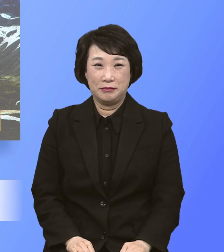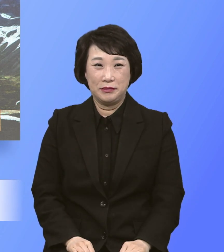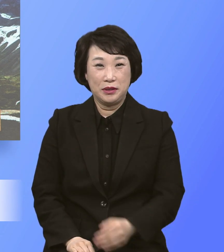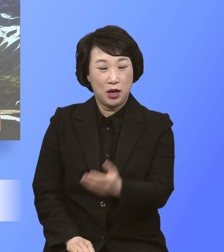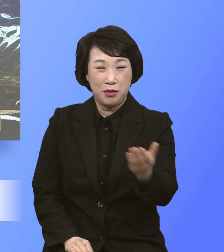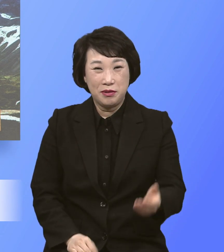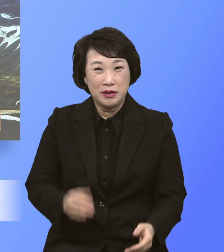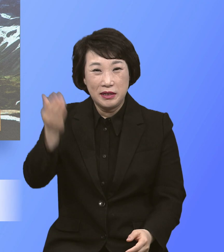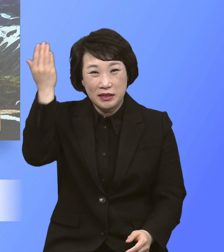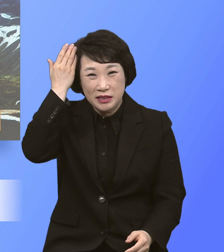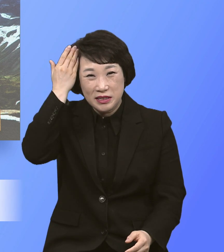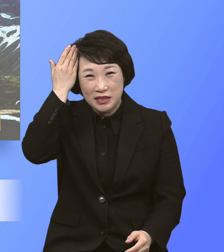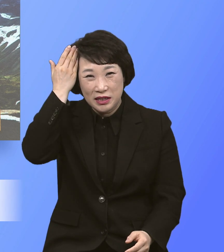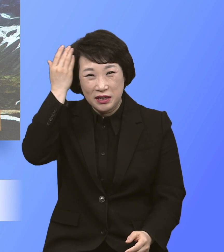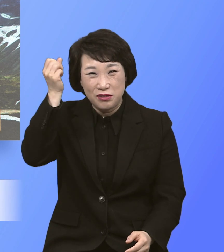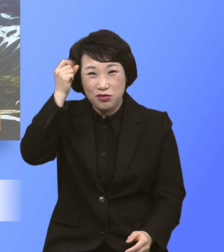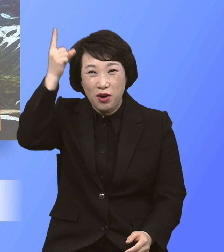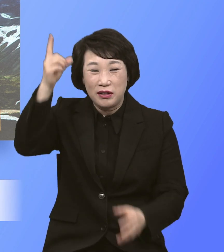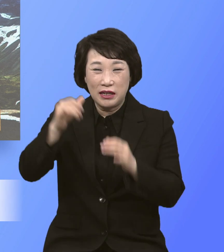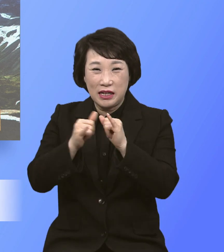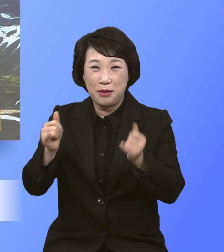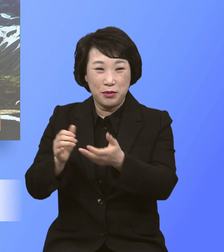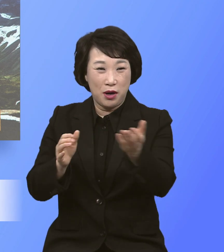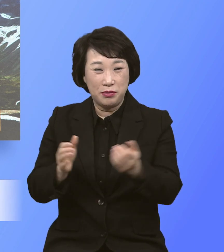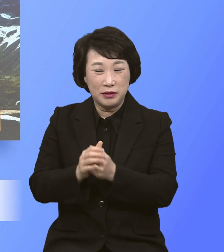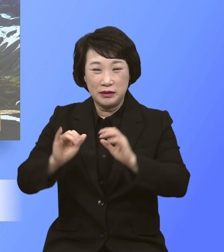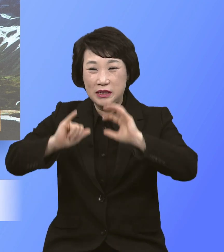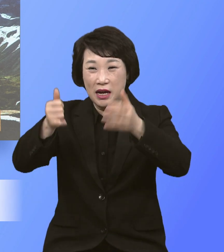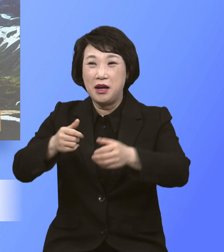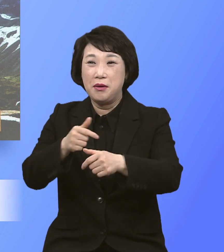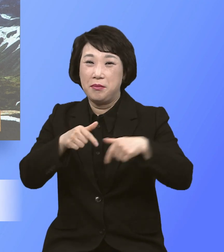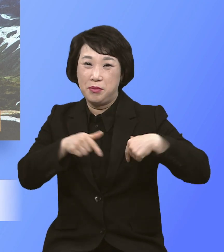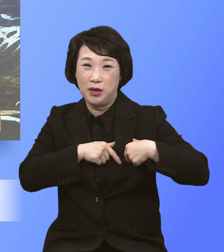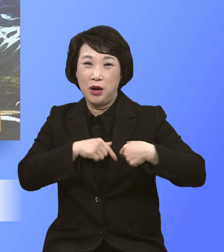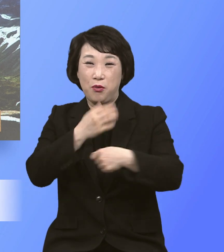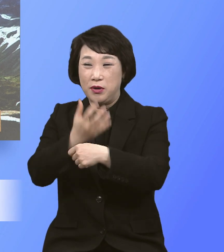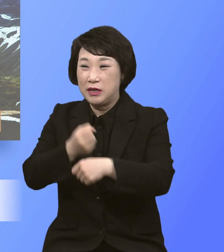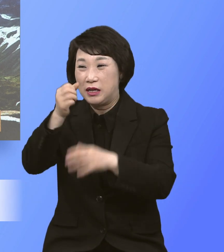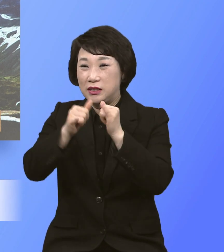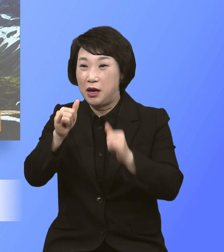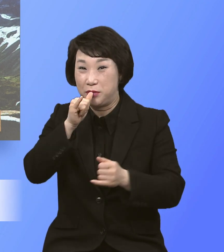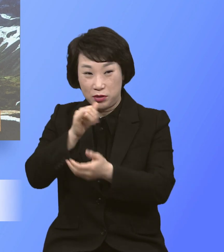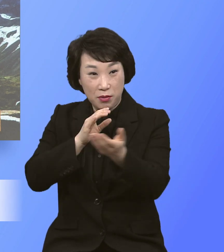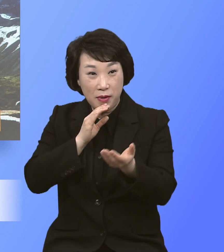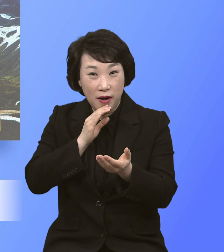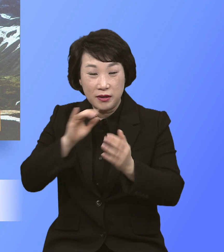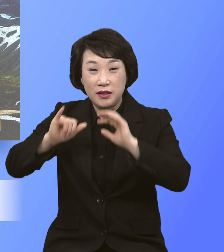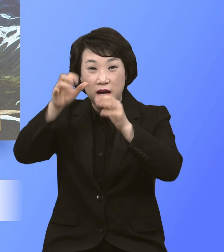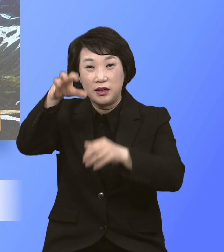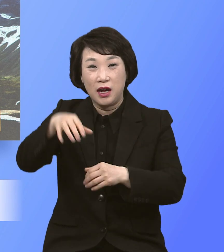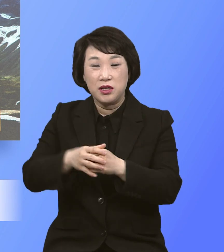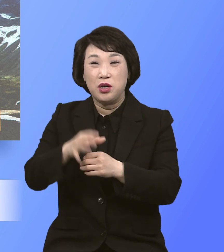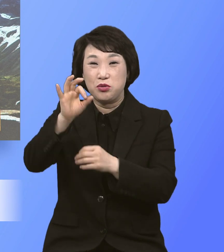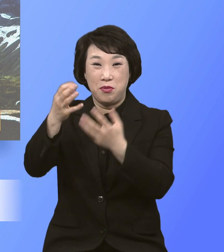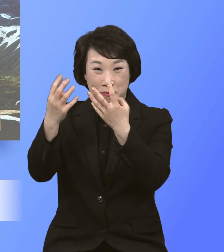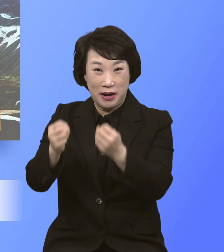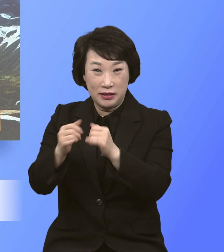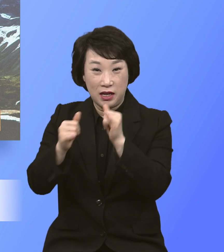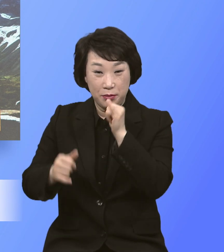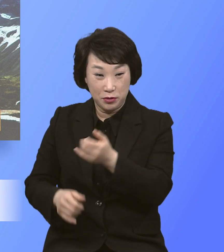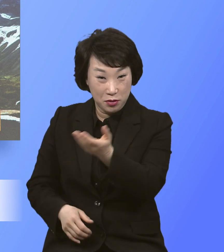뛰어난 지식을 가진 사람, 세상에서 명예와 권세를 가진 사람, 세상에서 돈이 있는